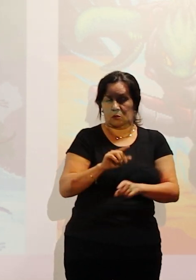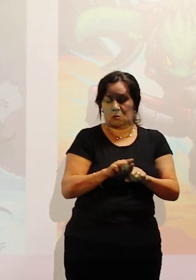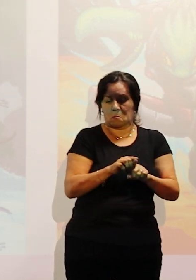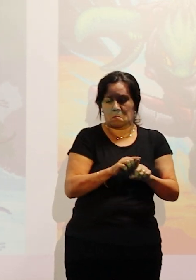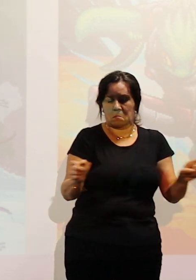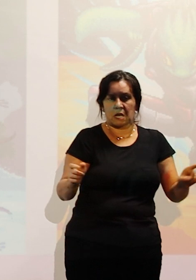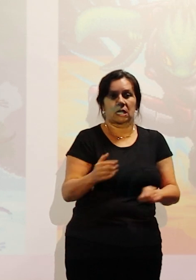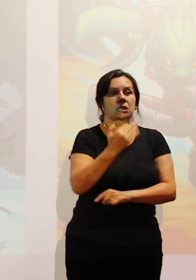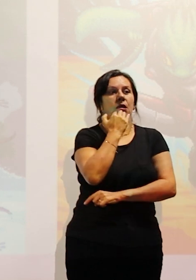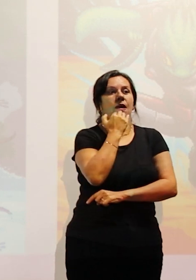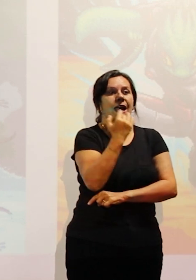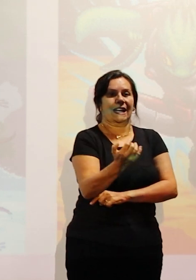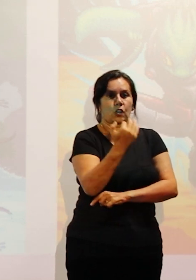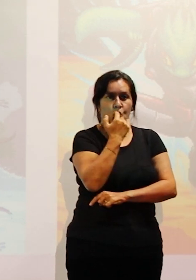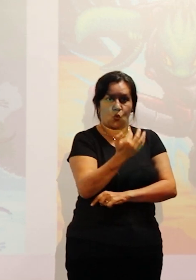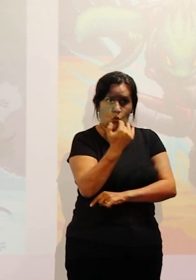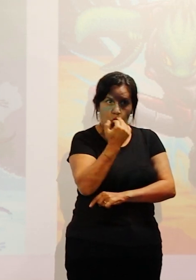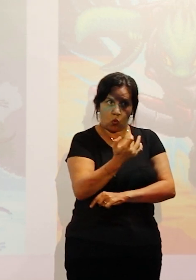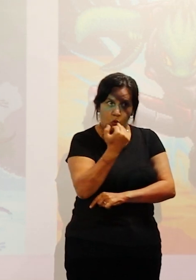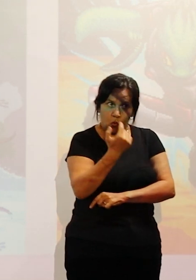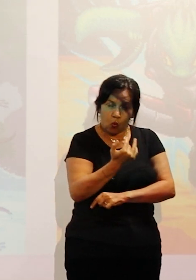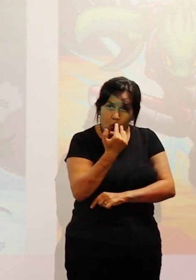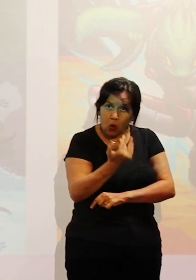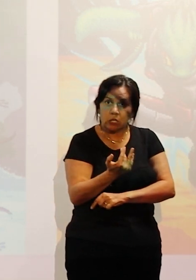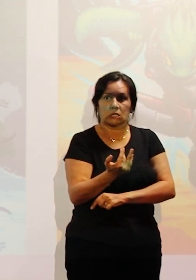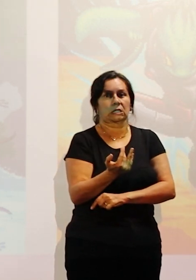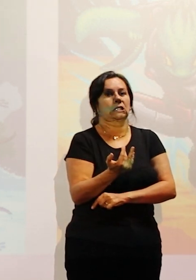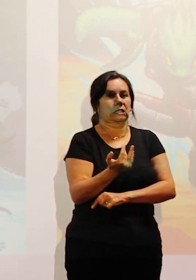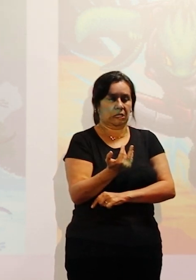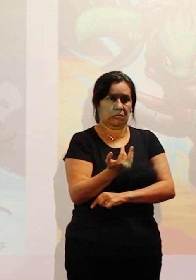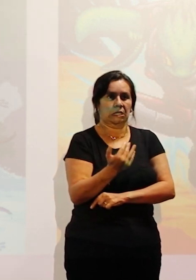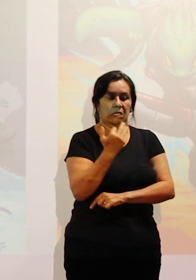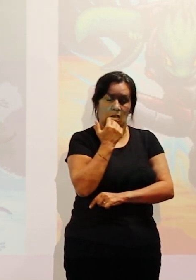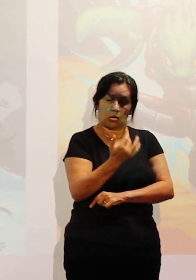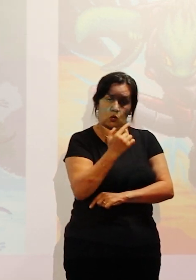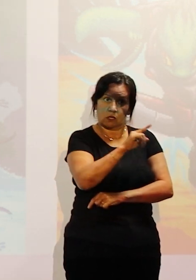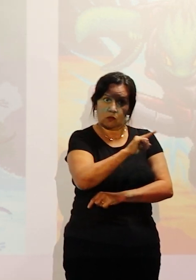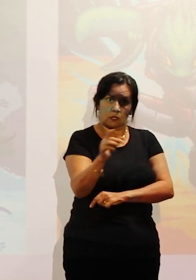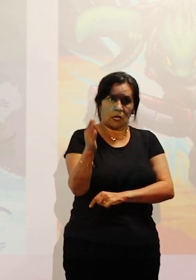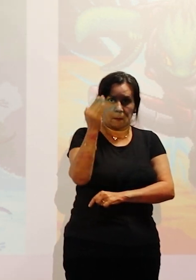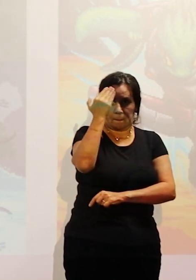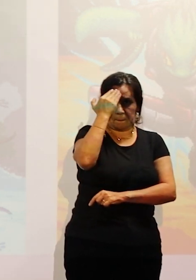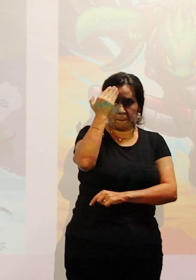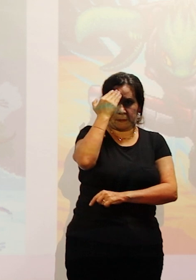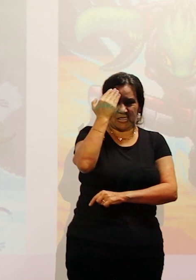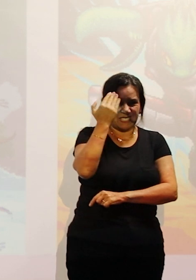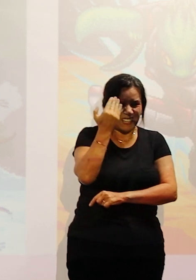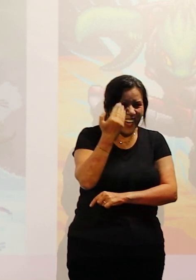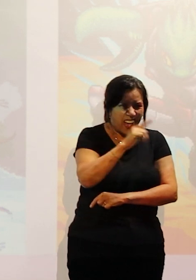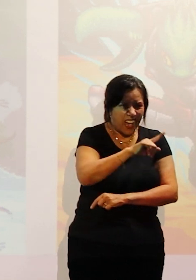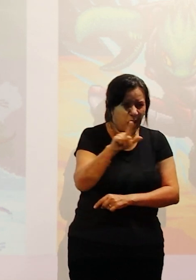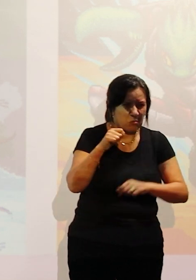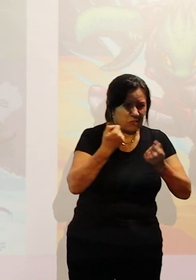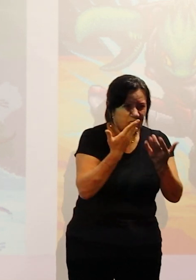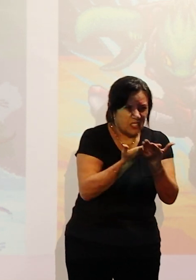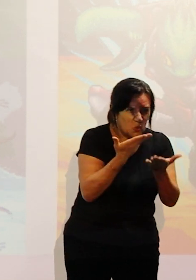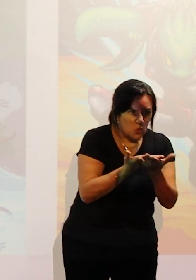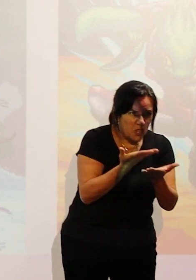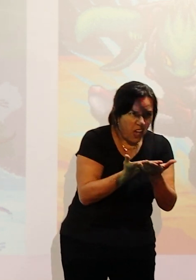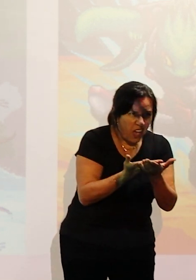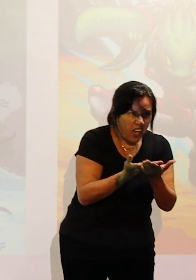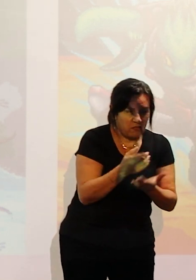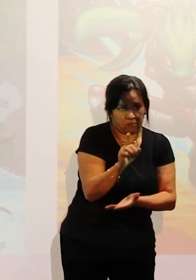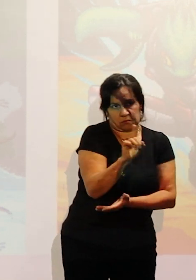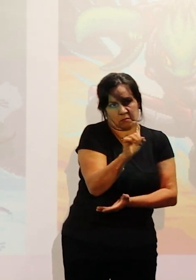E cor, né? Cor, assim, teoria das cores é uma coisa que, se você for parar para pensar, você nem precisa estudar a